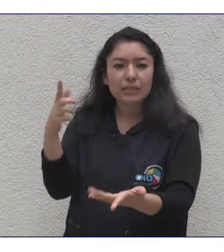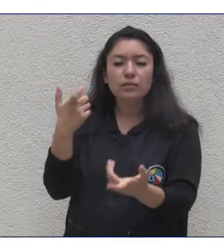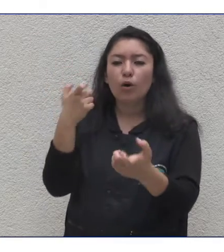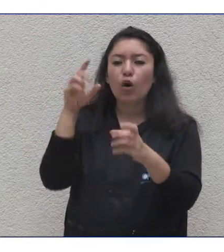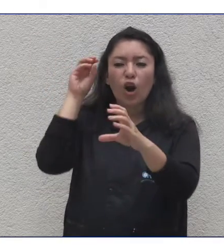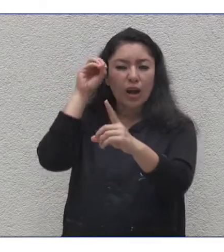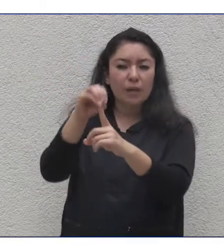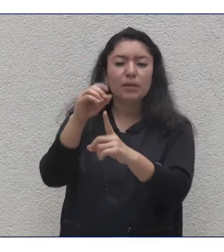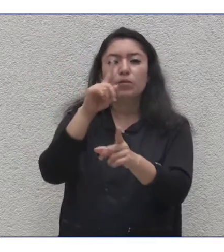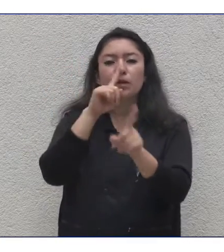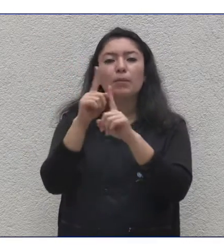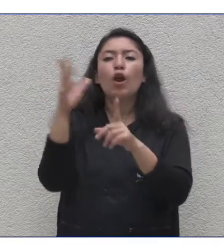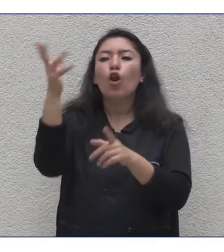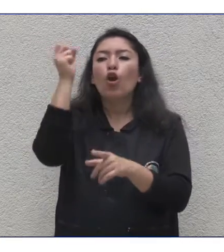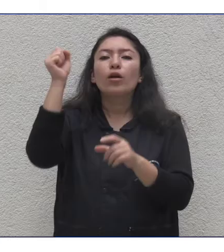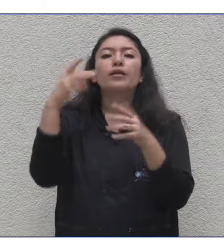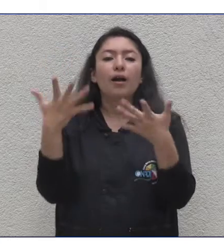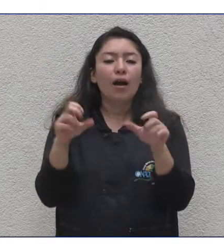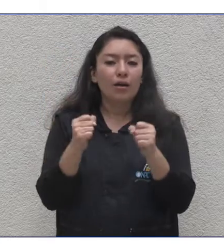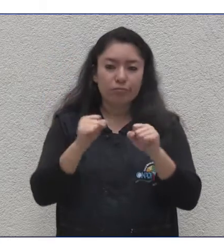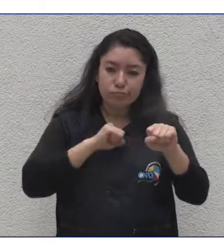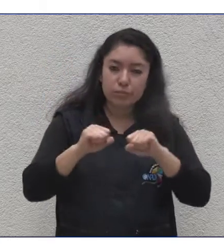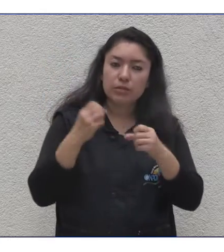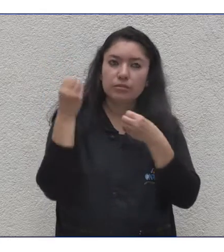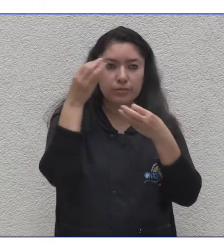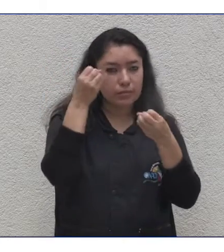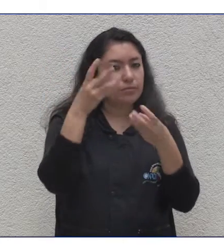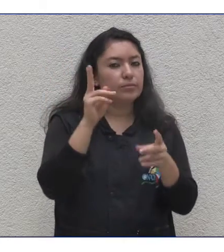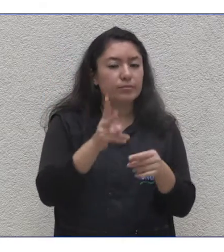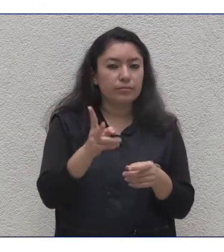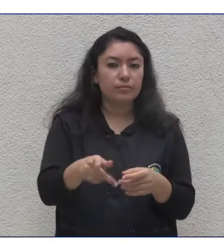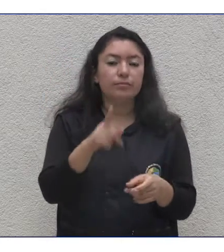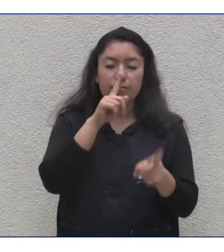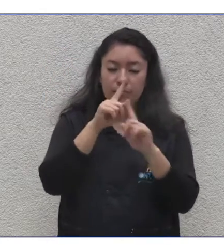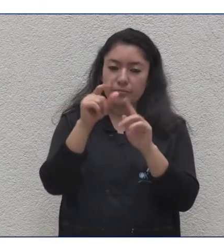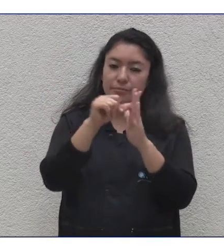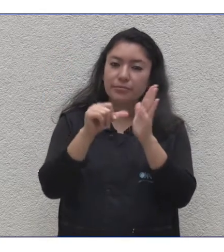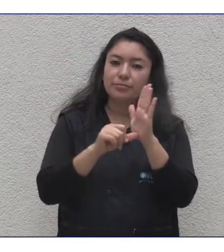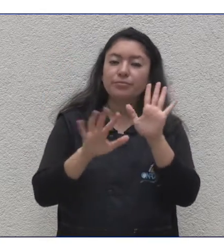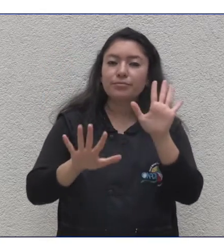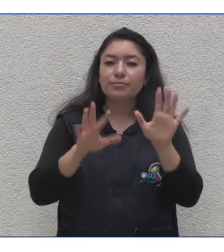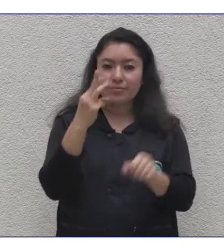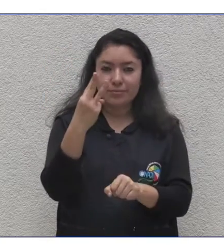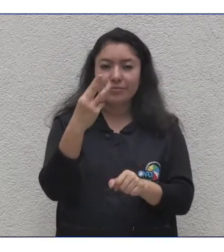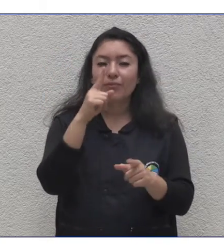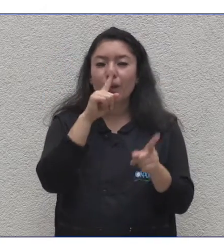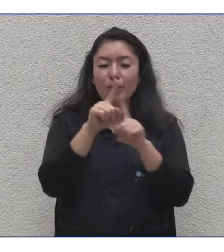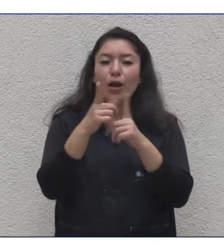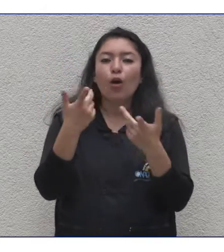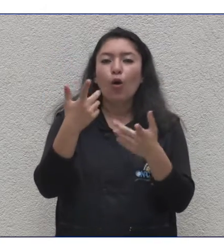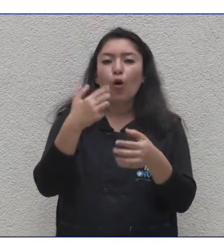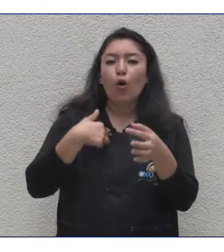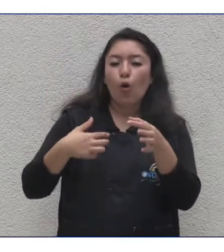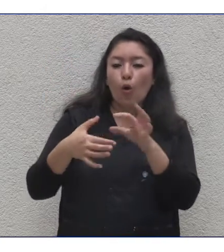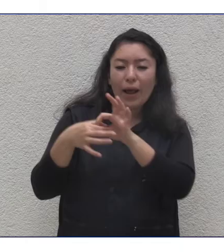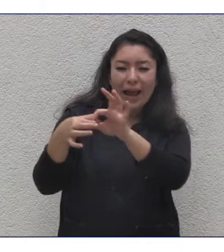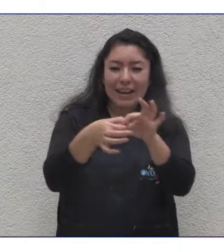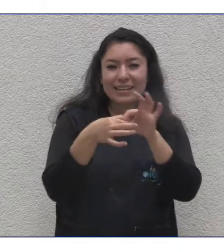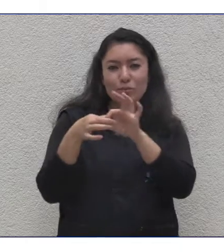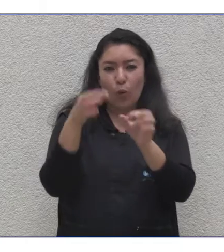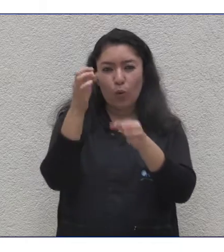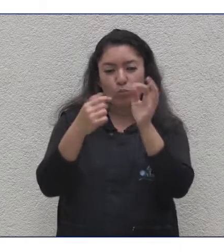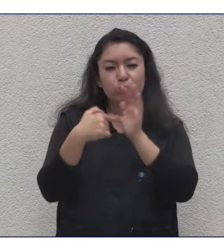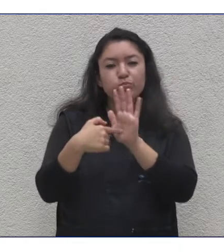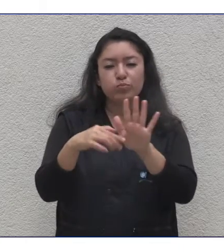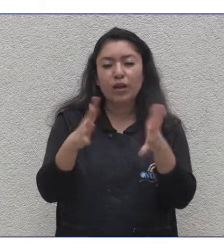logros alcanzados. Artículo 13. Información pública de oficio del organismo legislativo. El Congreso de la República